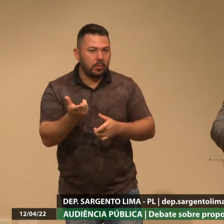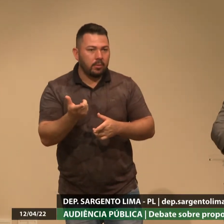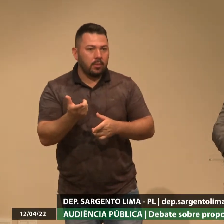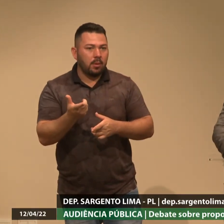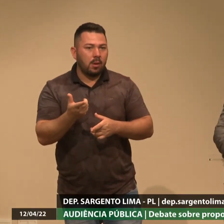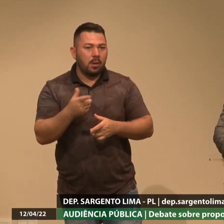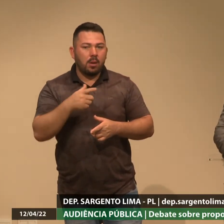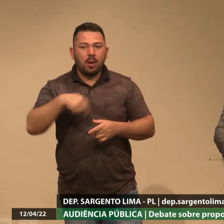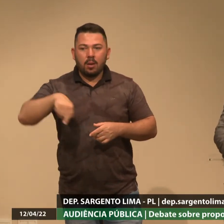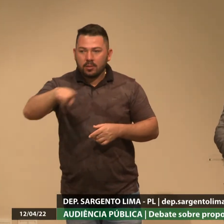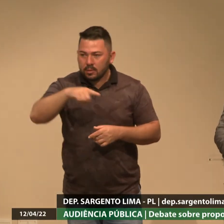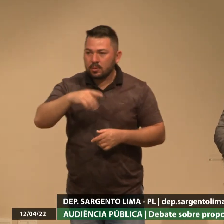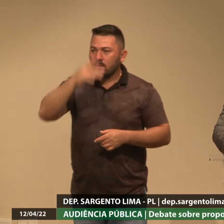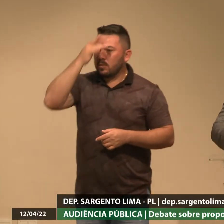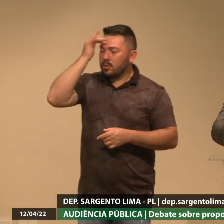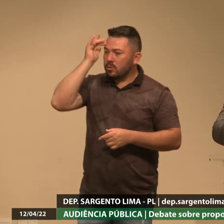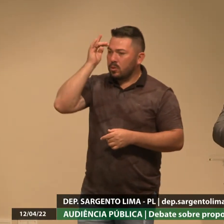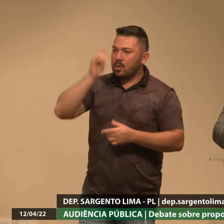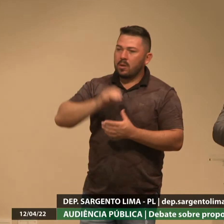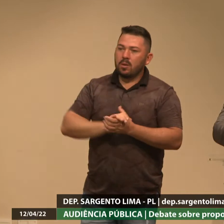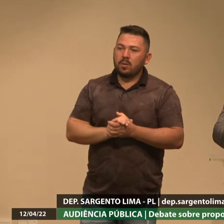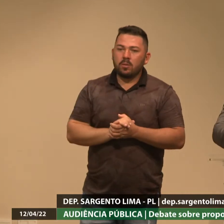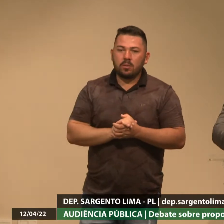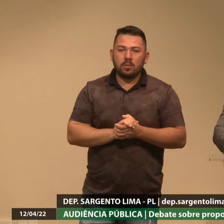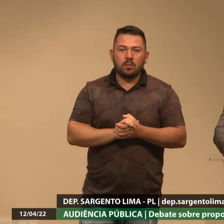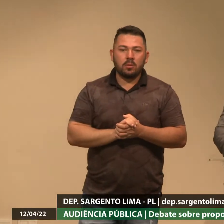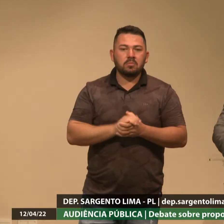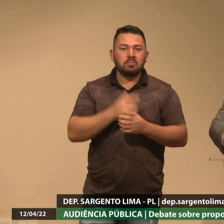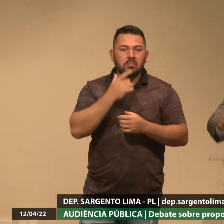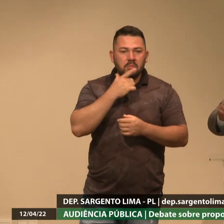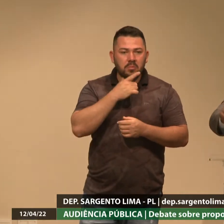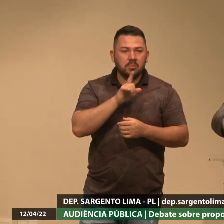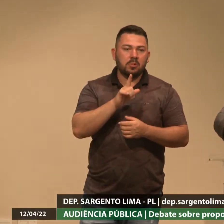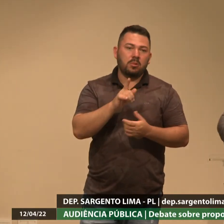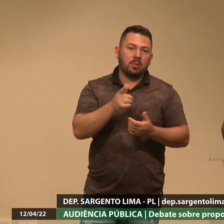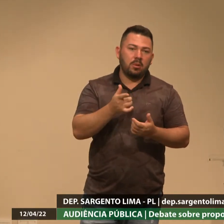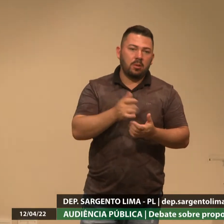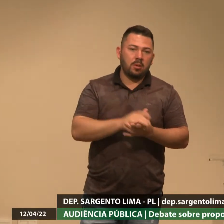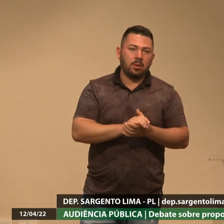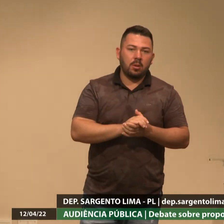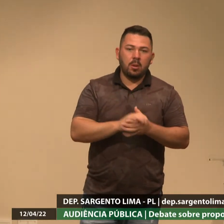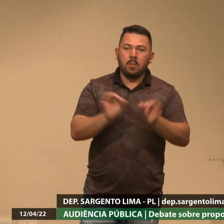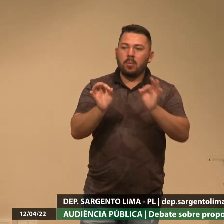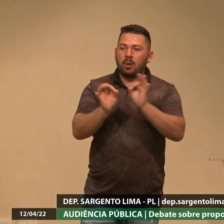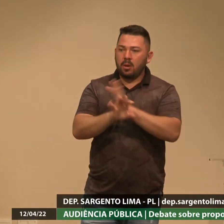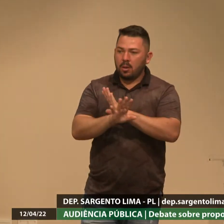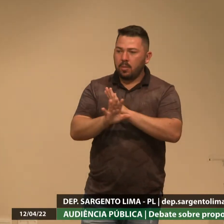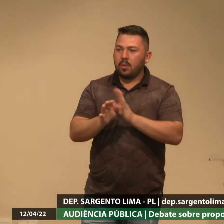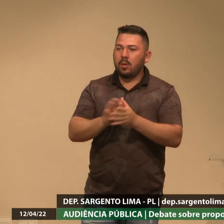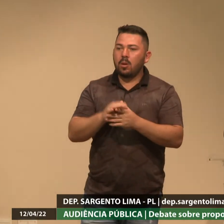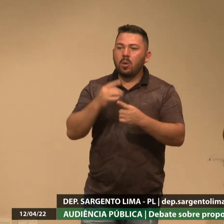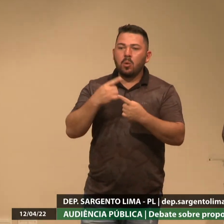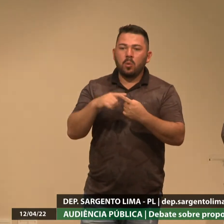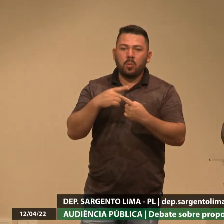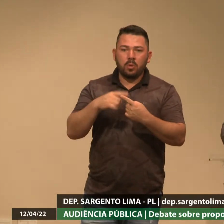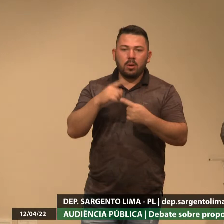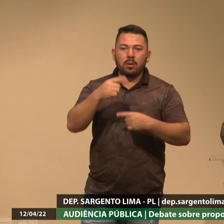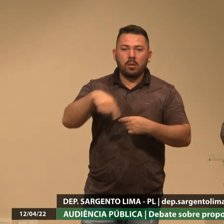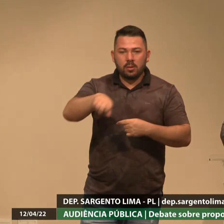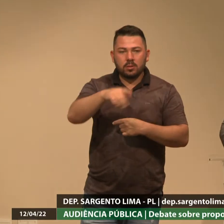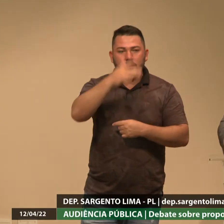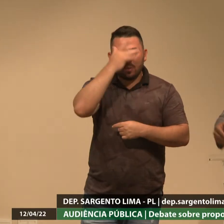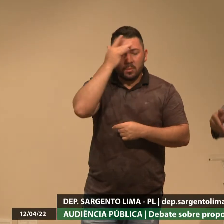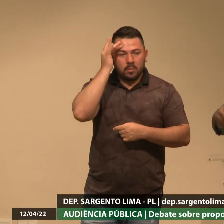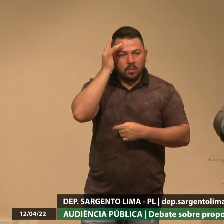E essas pessoas estão a vidas para um lugar onde elas possam transitar e tranquilo para encerramento Nós somos o porquê que essas